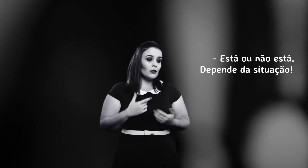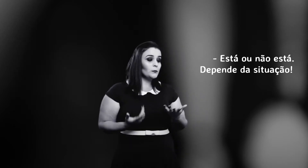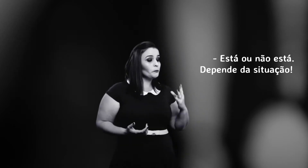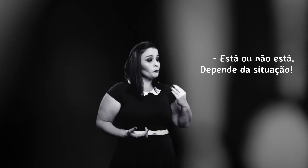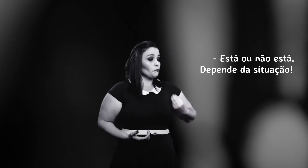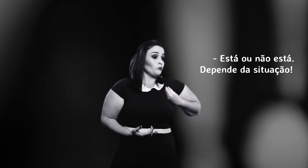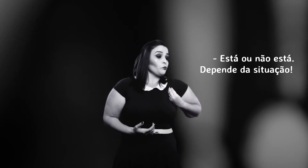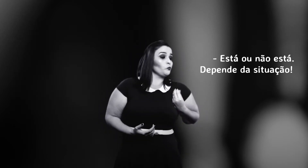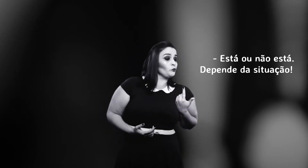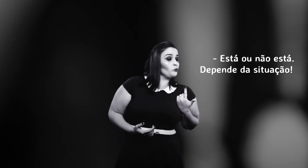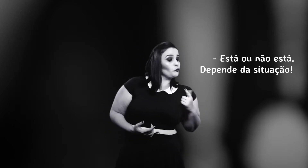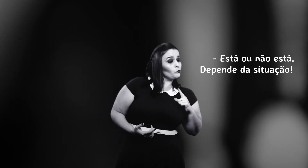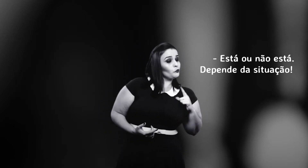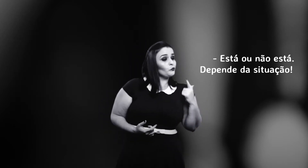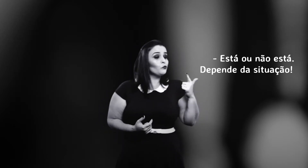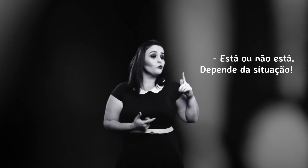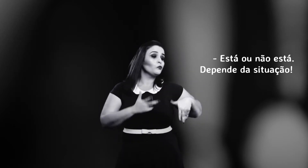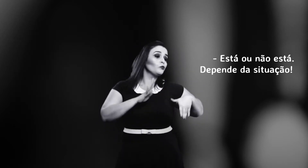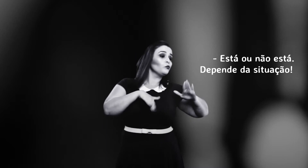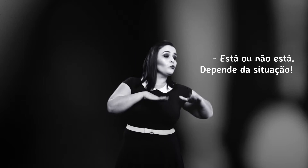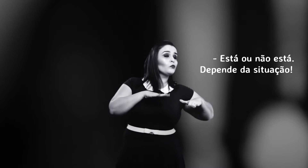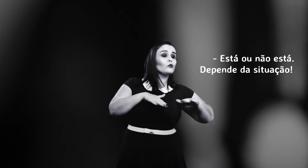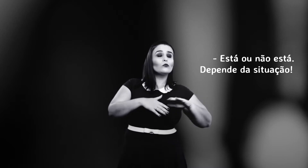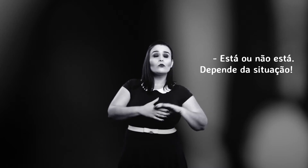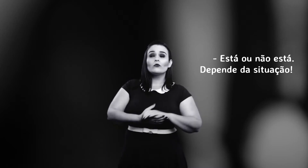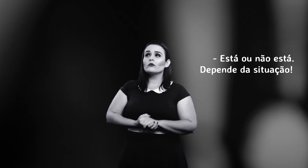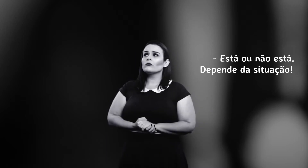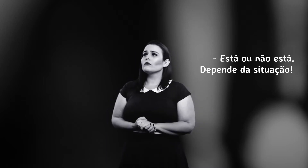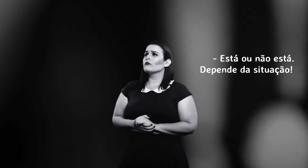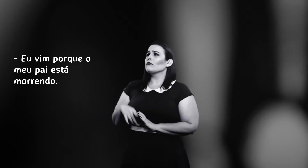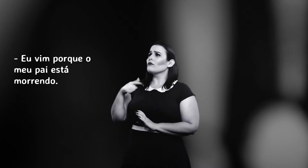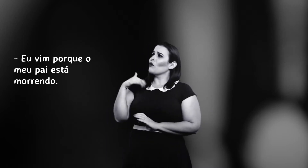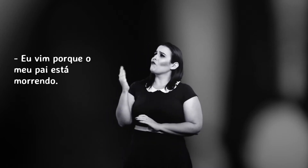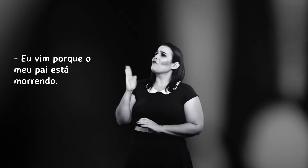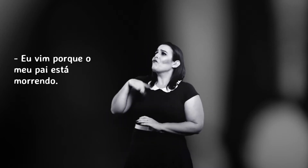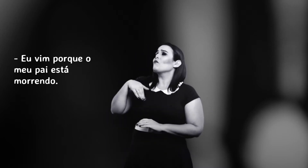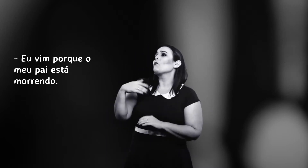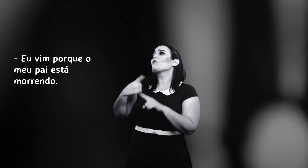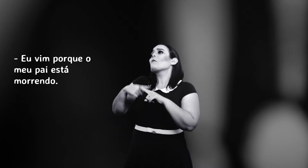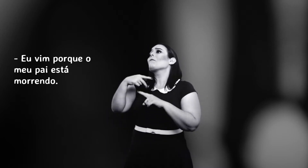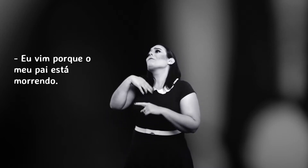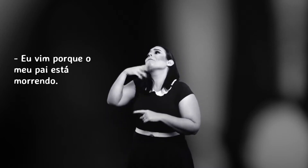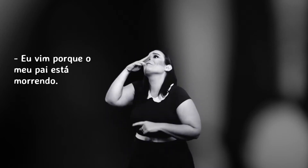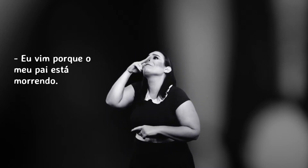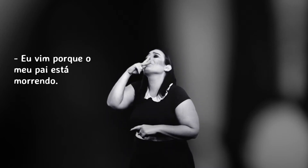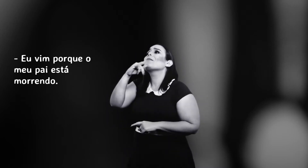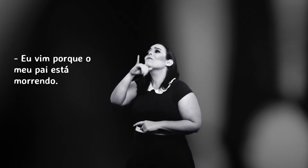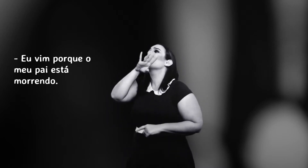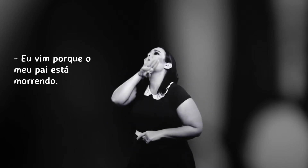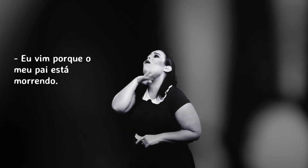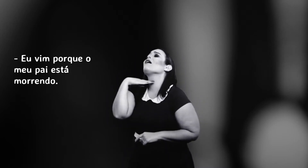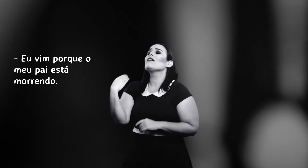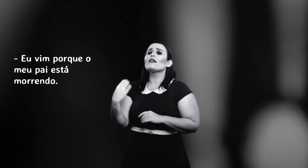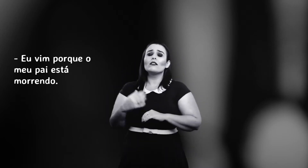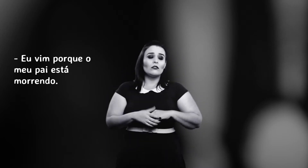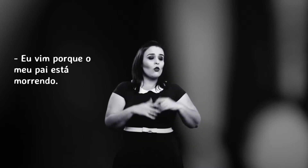Está ou não está, depende da situação. Eu vim porque meu pai está morrendo. Onde ele